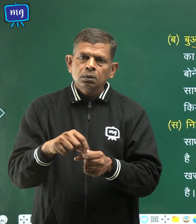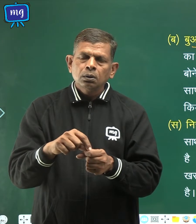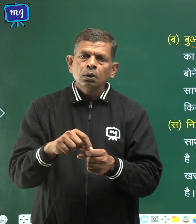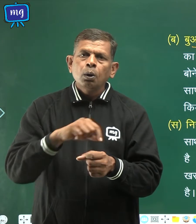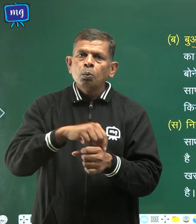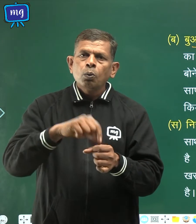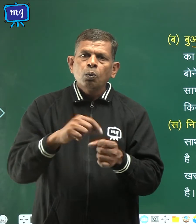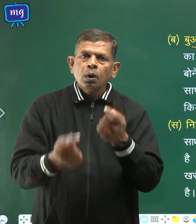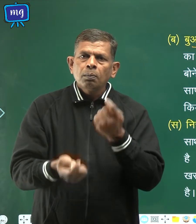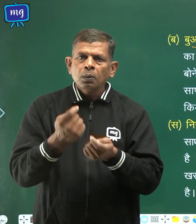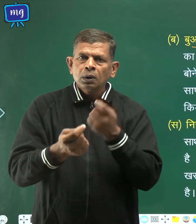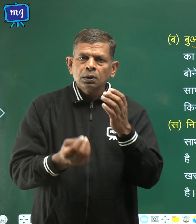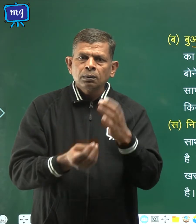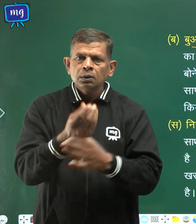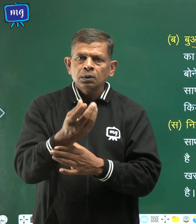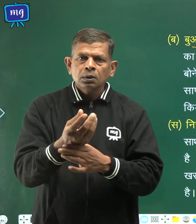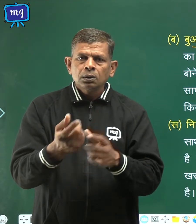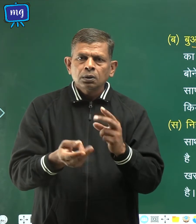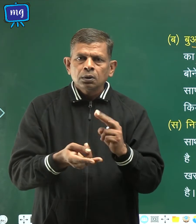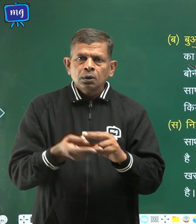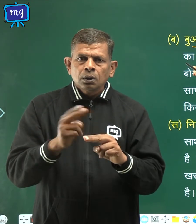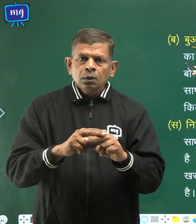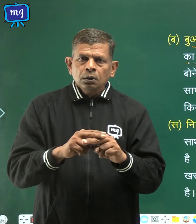बुआई फसल उत्पादन का